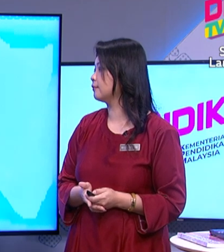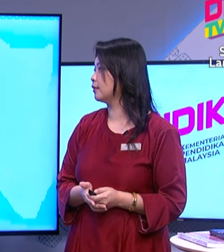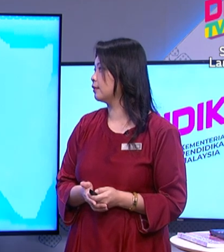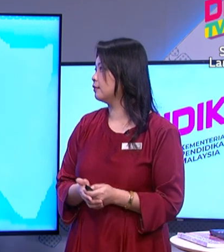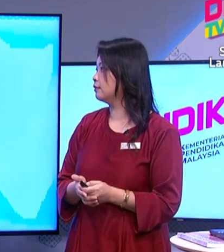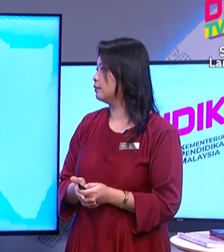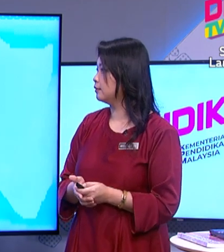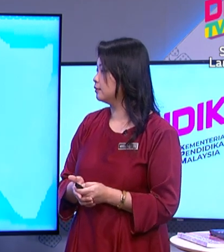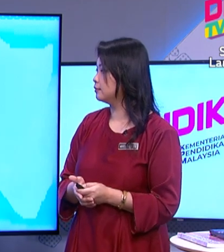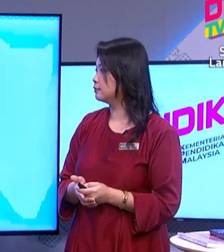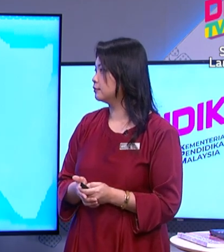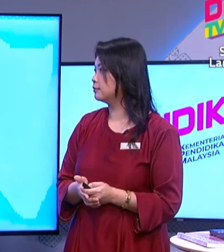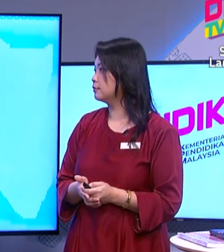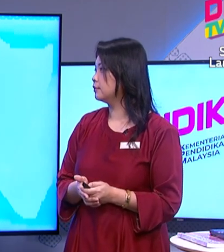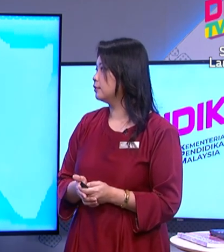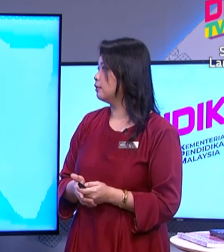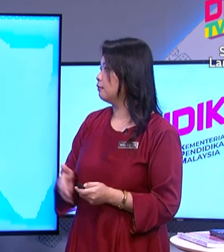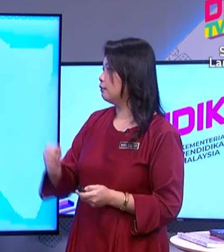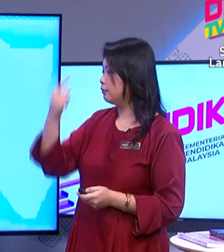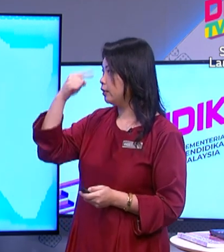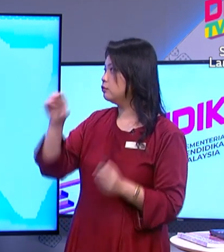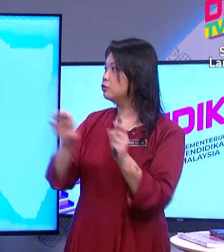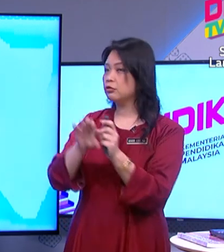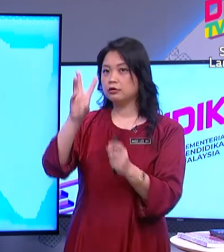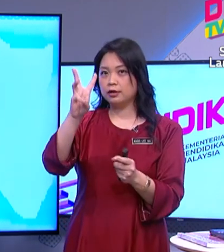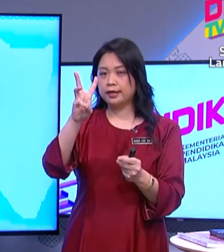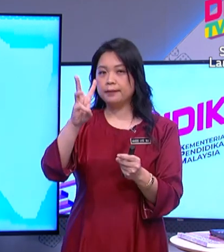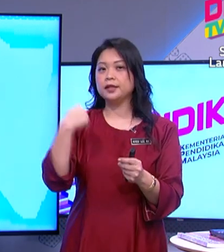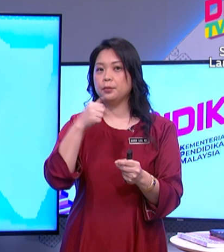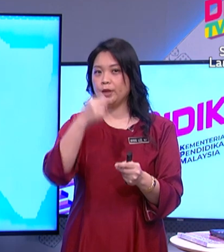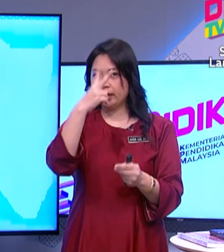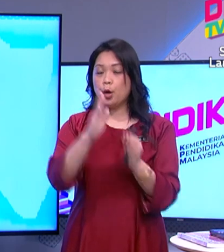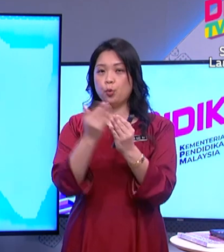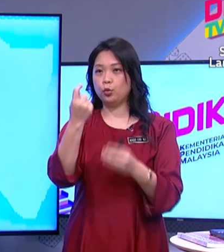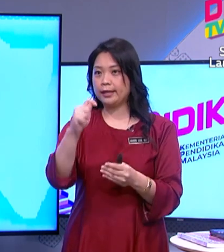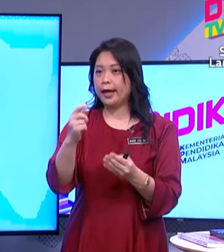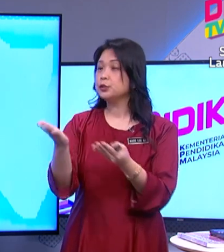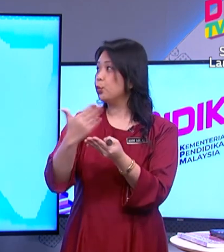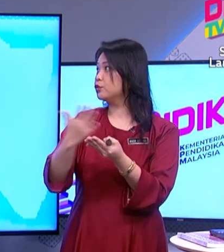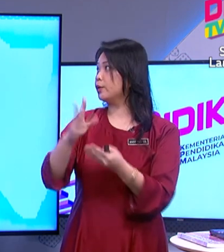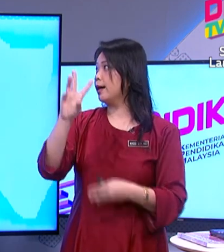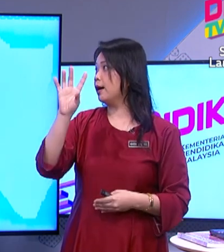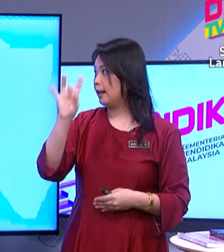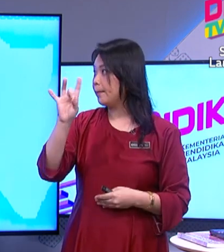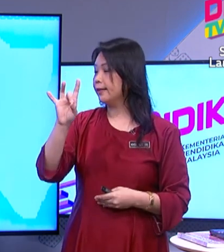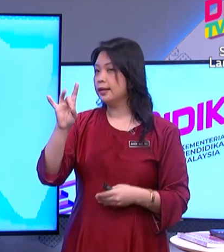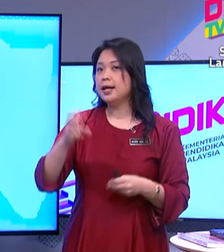Hai Oke untuk contoh 6 kita boleh tengok buku teks buku surat lamaran